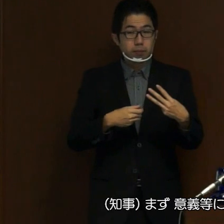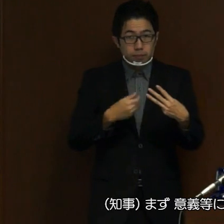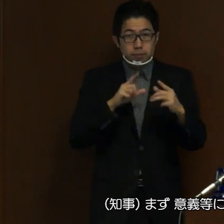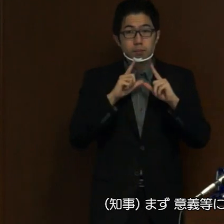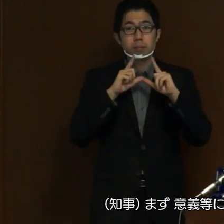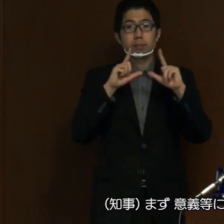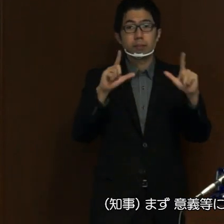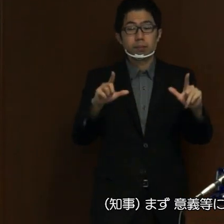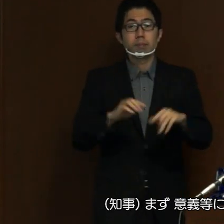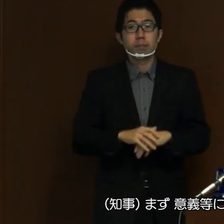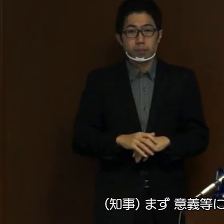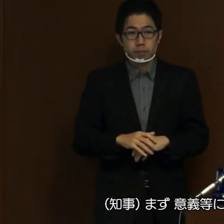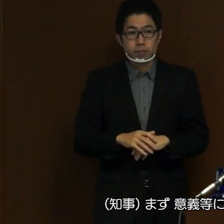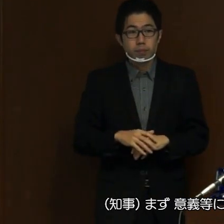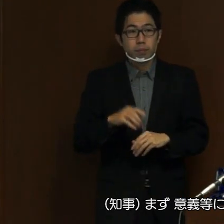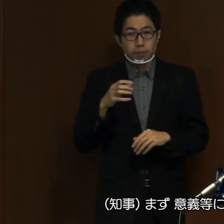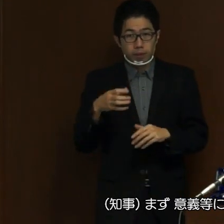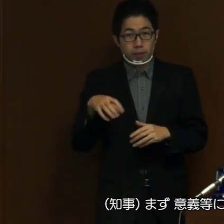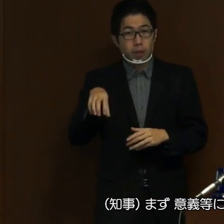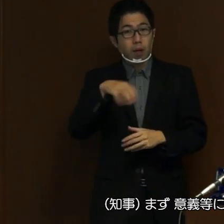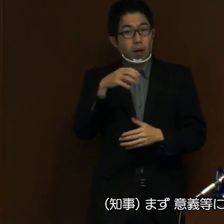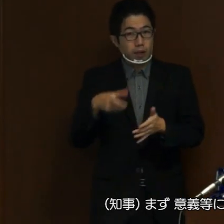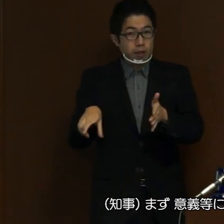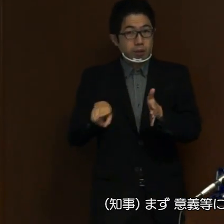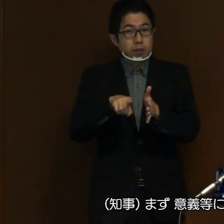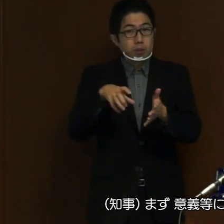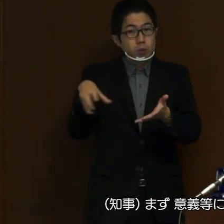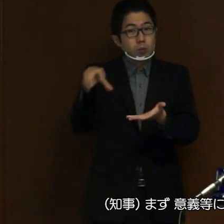まず意義等に関してですけれども、